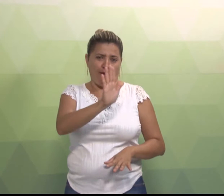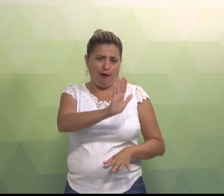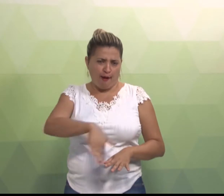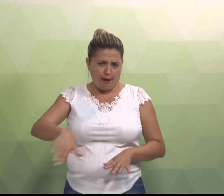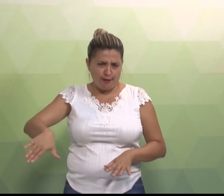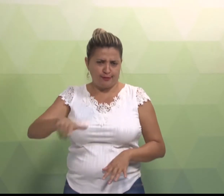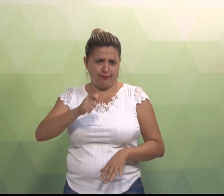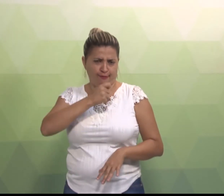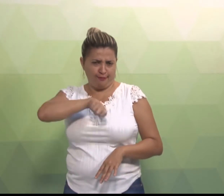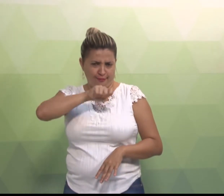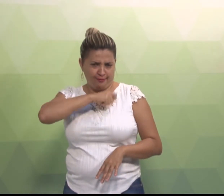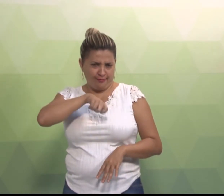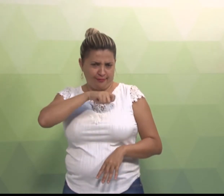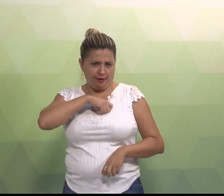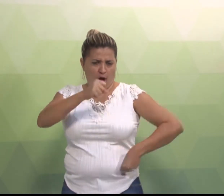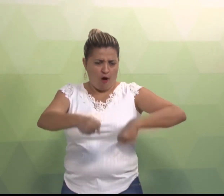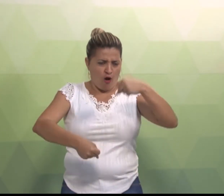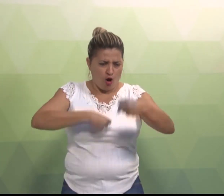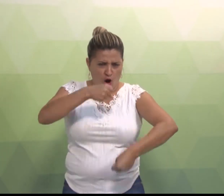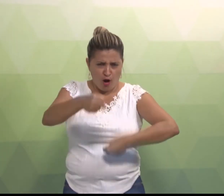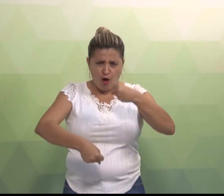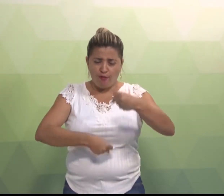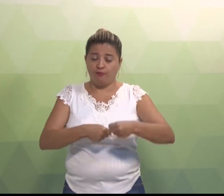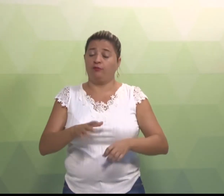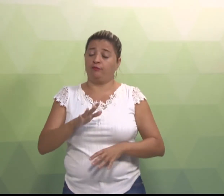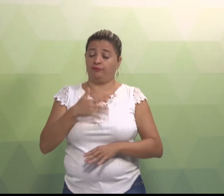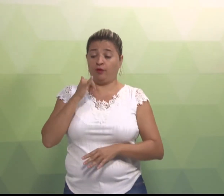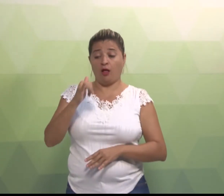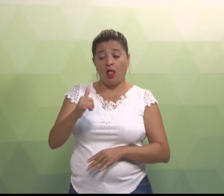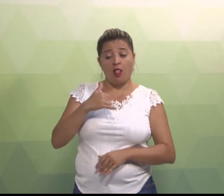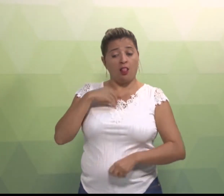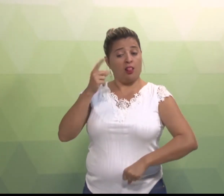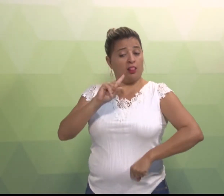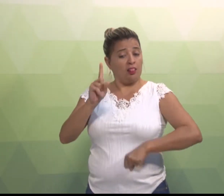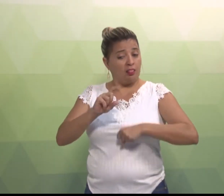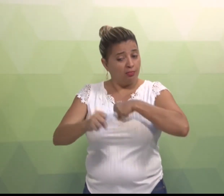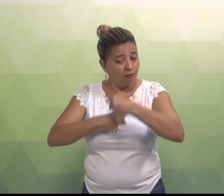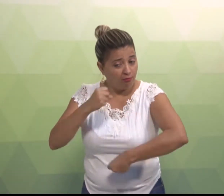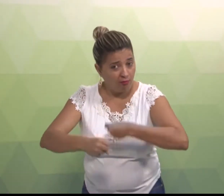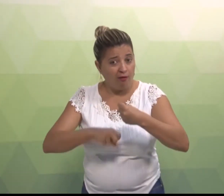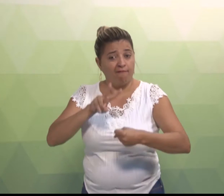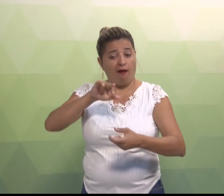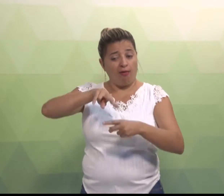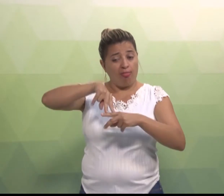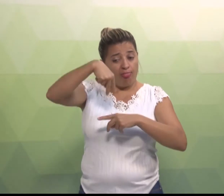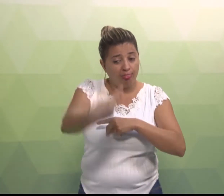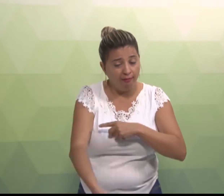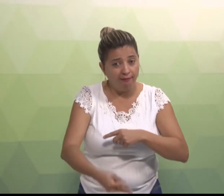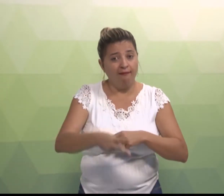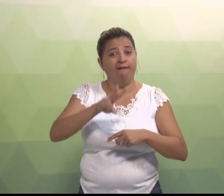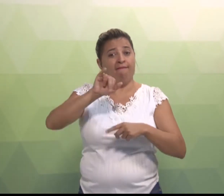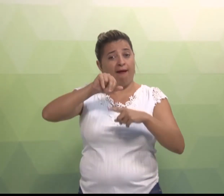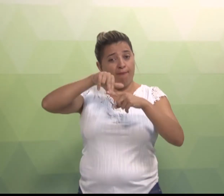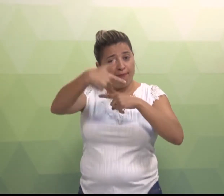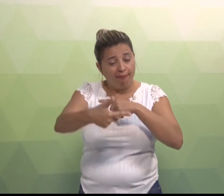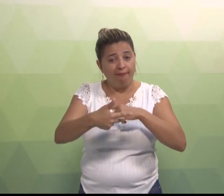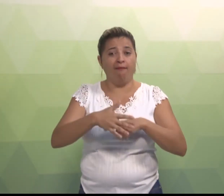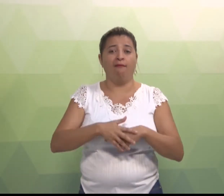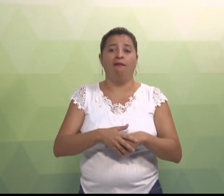Por exemplo, a criança tá ali correndo. E aí eu falo com ela: criança, cuidado, se